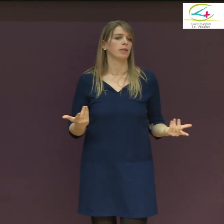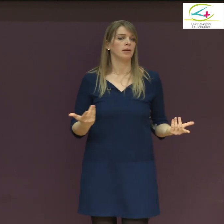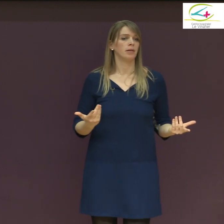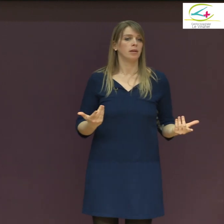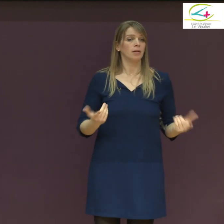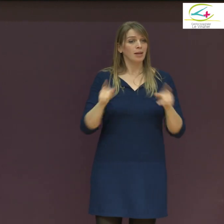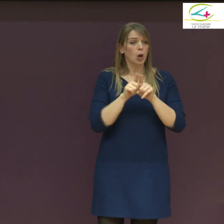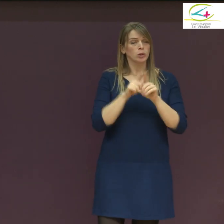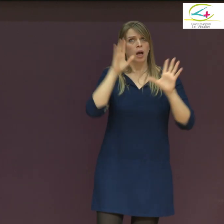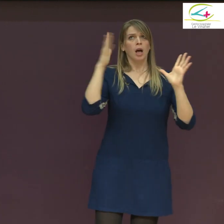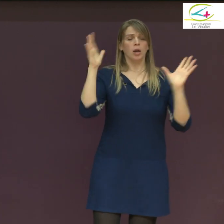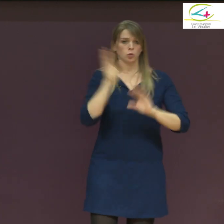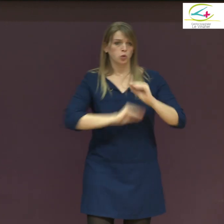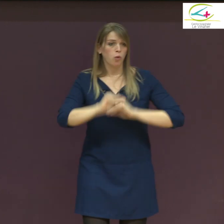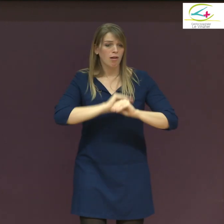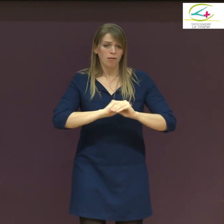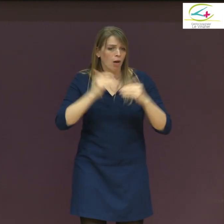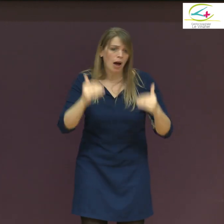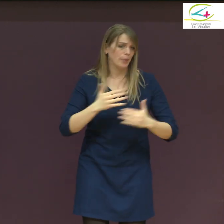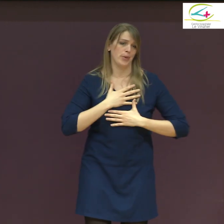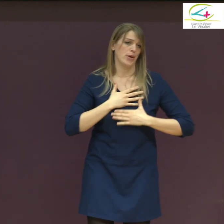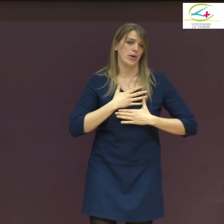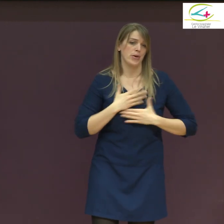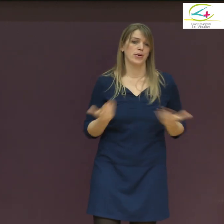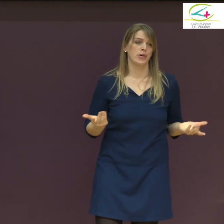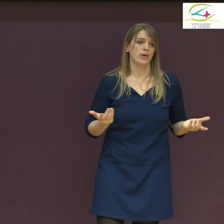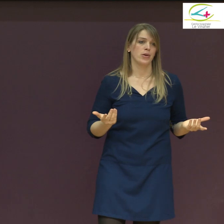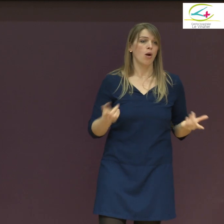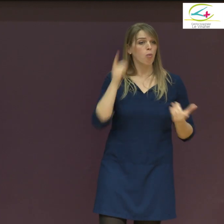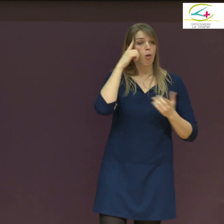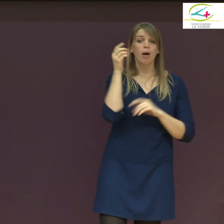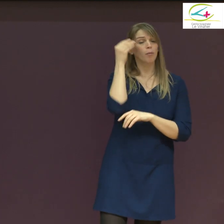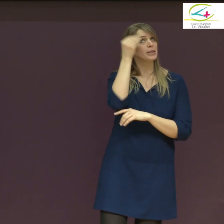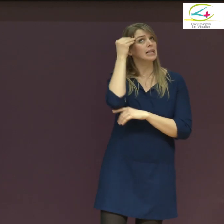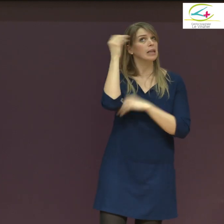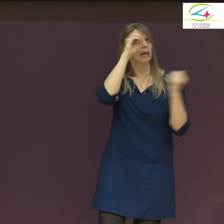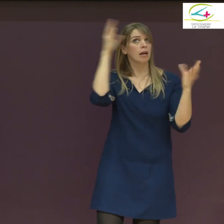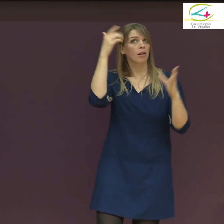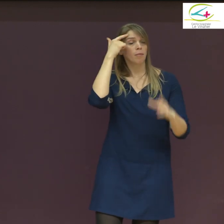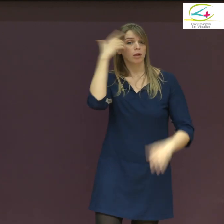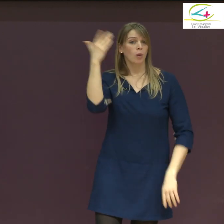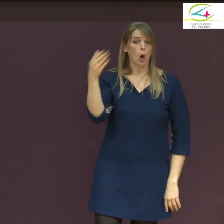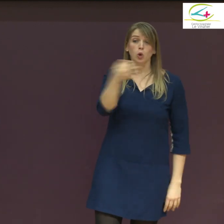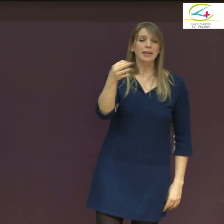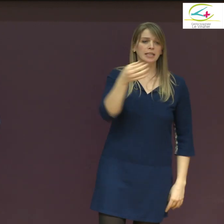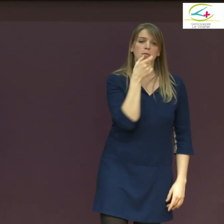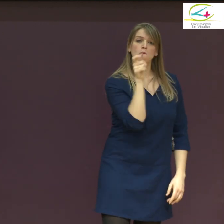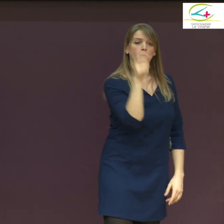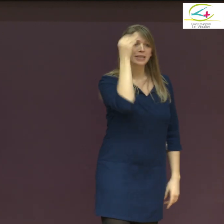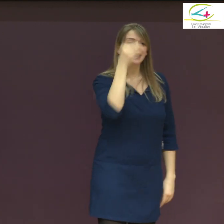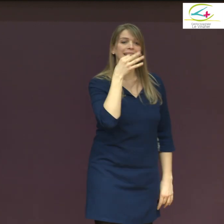des soins psychiatriques. Parce que quand on pense psychiatrie, on pense à quoi? C'est quoi le premier traitement que vous pensez de psychiatrie? La popopop, sans